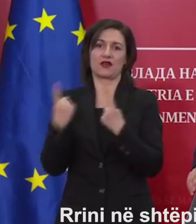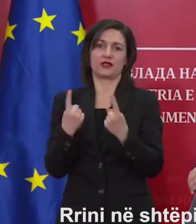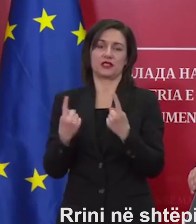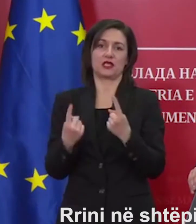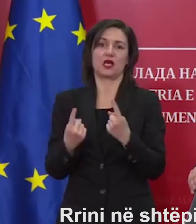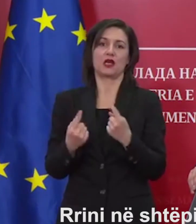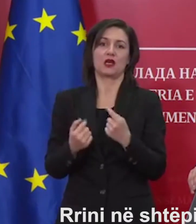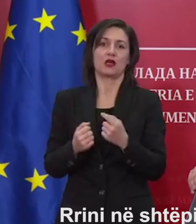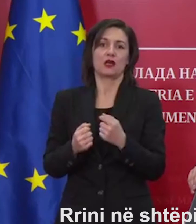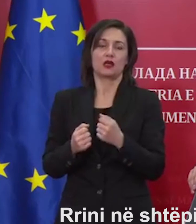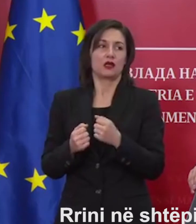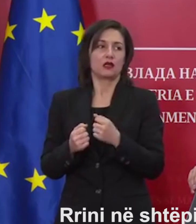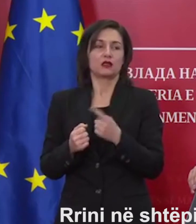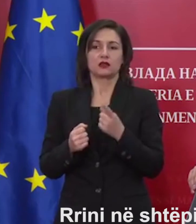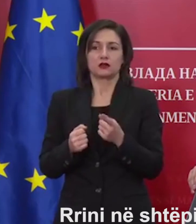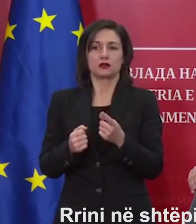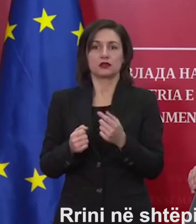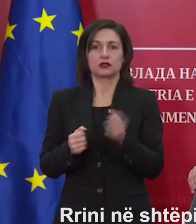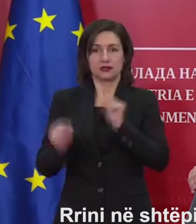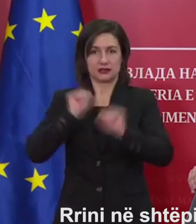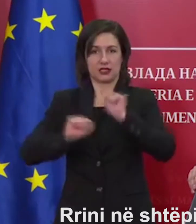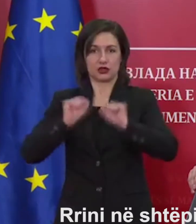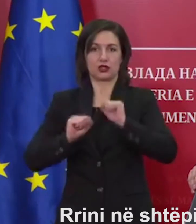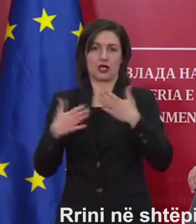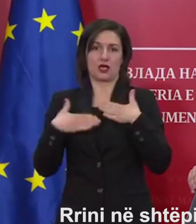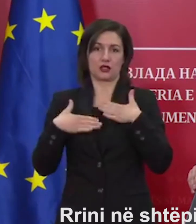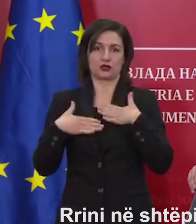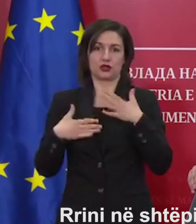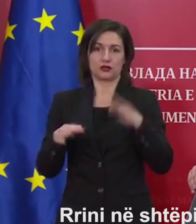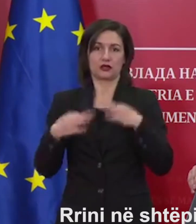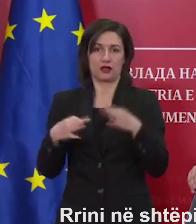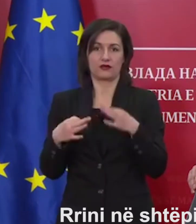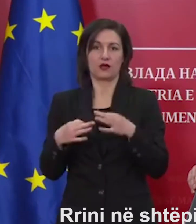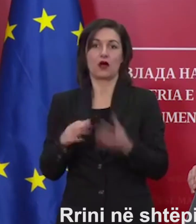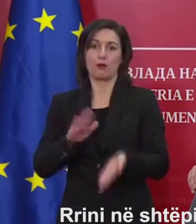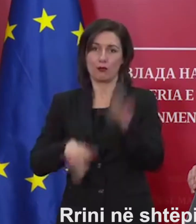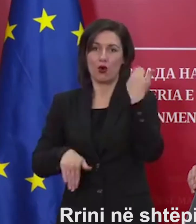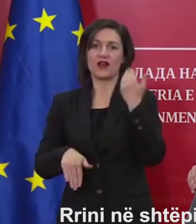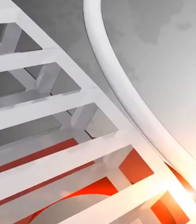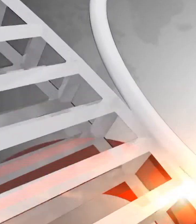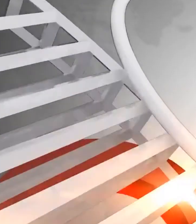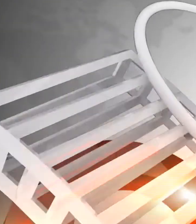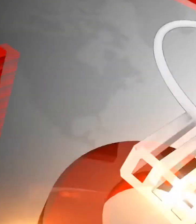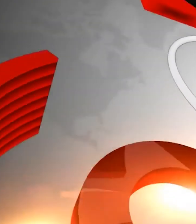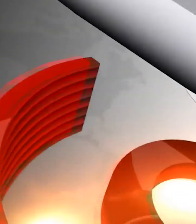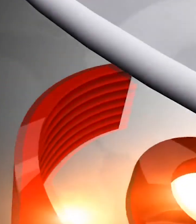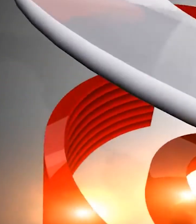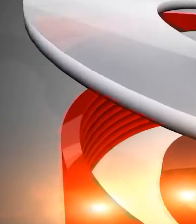пристапиме на ова прашање. Повеќе пати кажав дека ова не е шега.